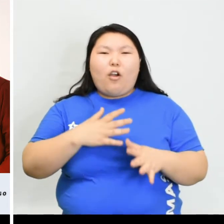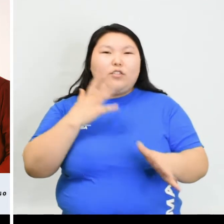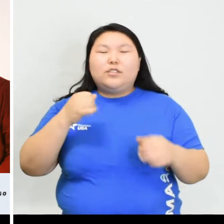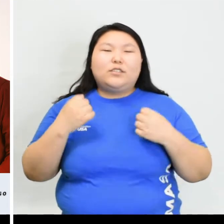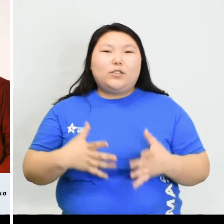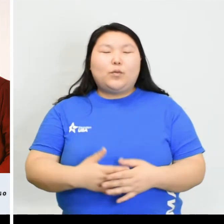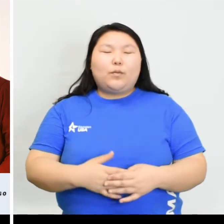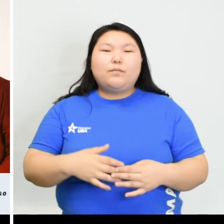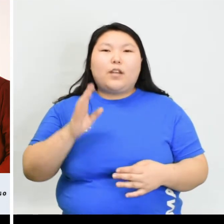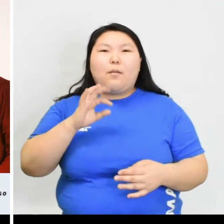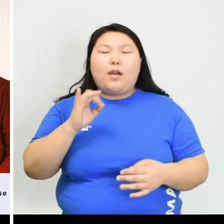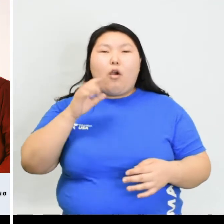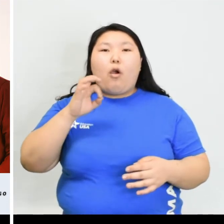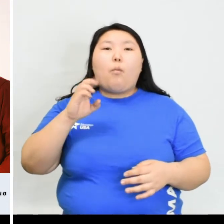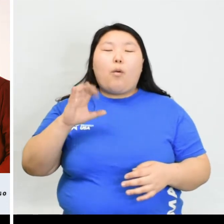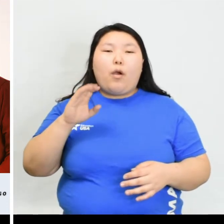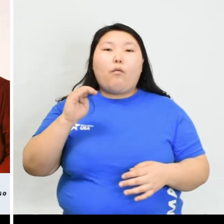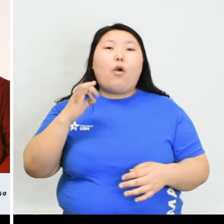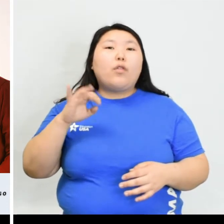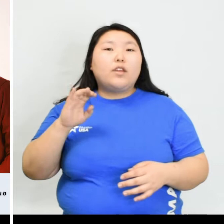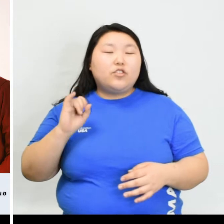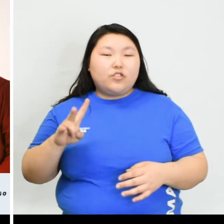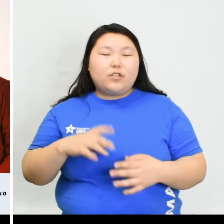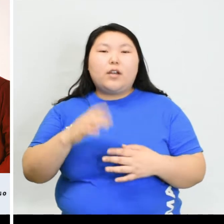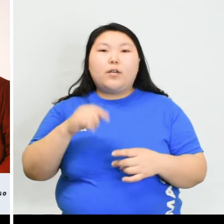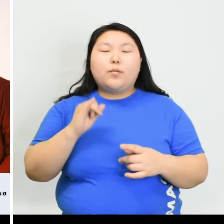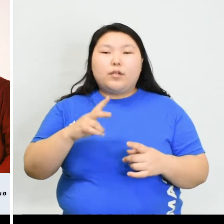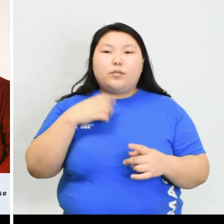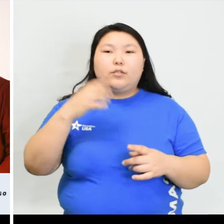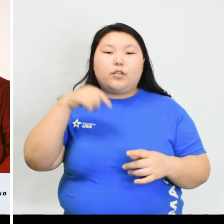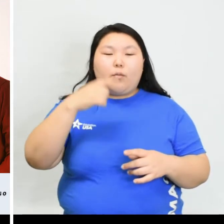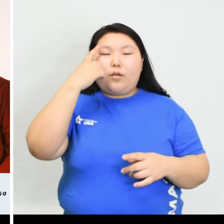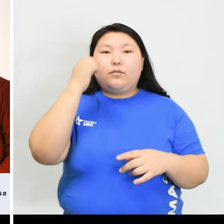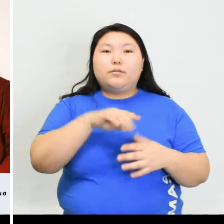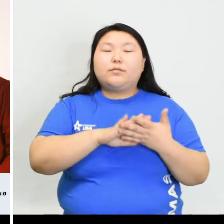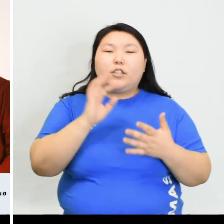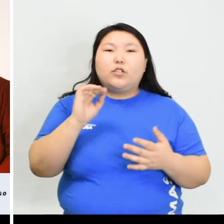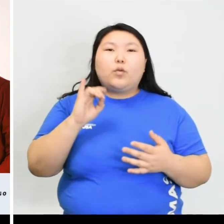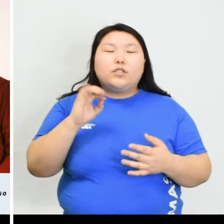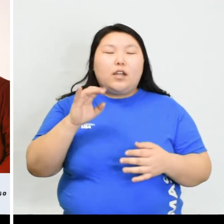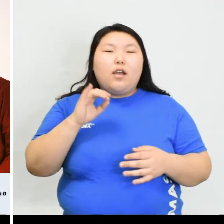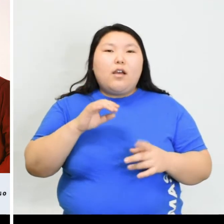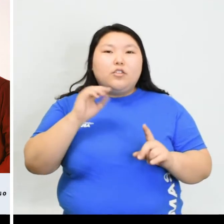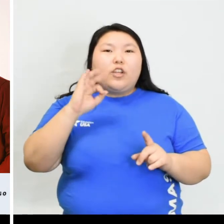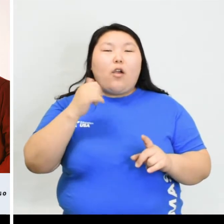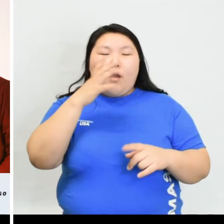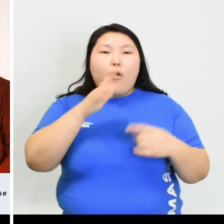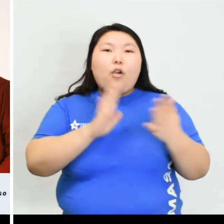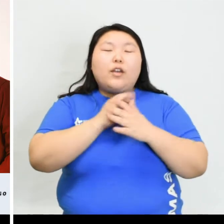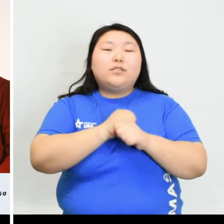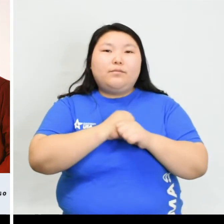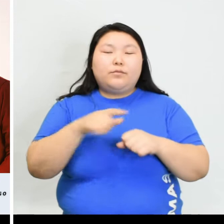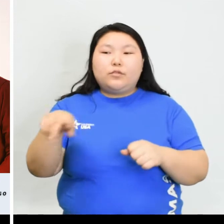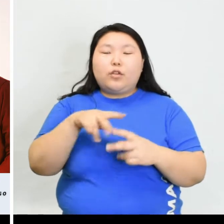дийлдэхгүй юм байна. Ёо хэрэг Obama Foundation гэдэг шүү дээ. Одоо нөө хинтэр чинь хинт University of Chicago та айгаа ойрхон ажилт байхгүй. Тэдний шин